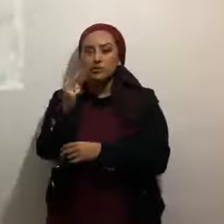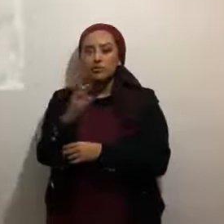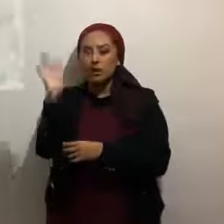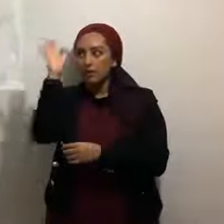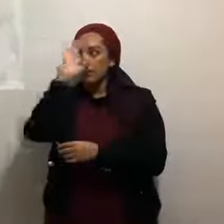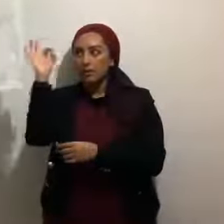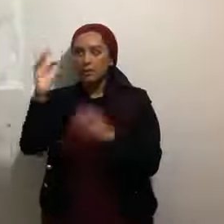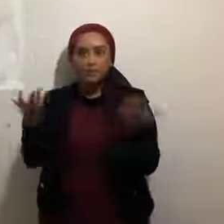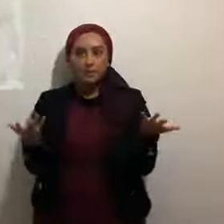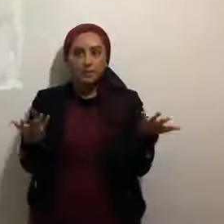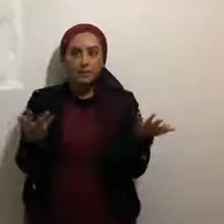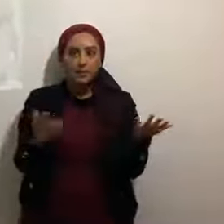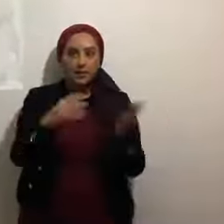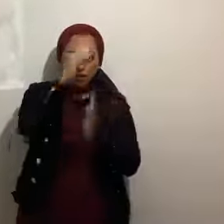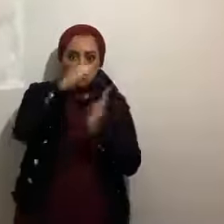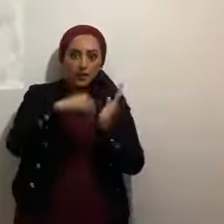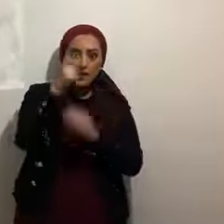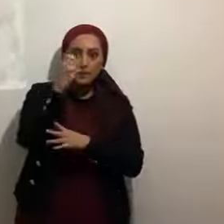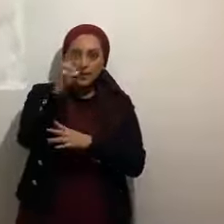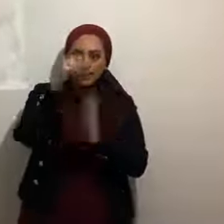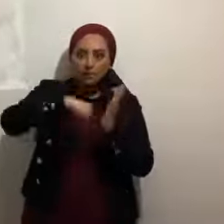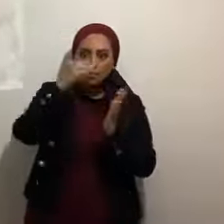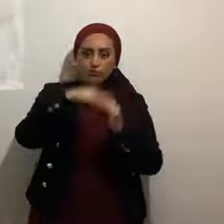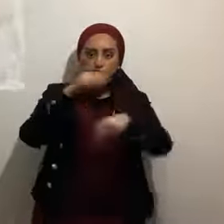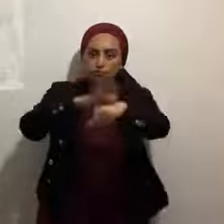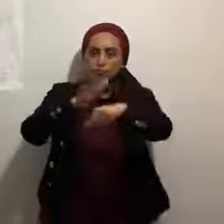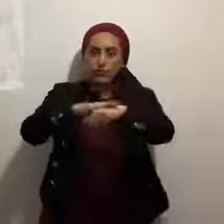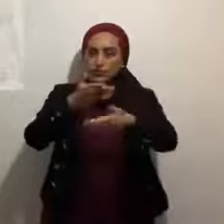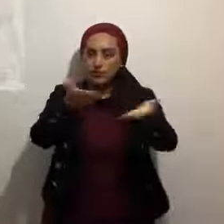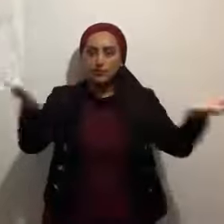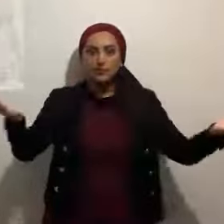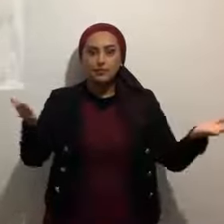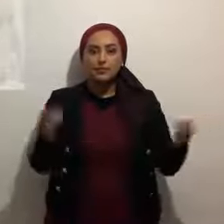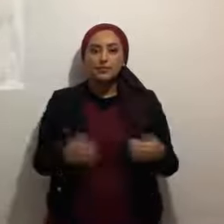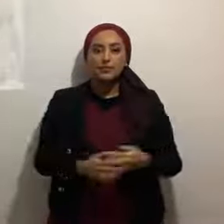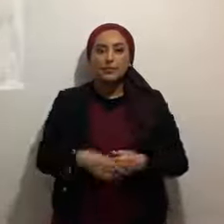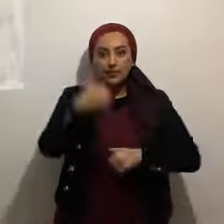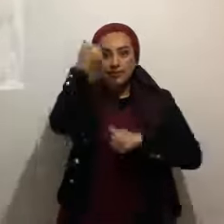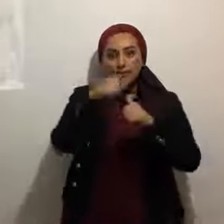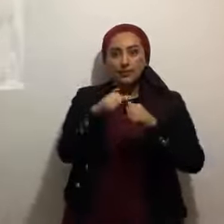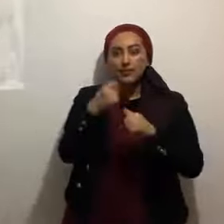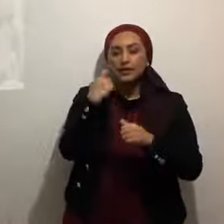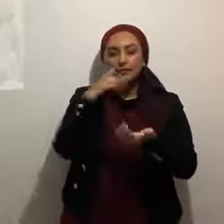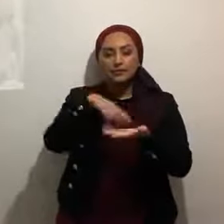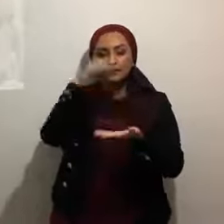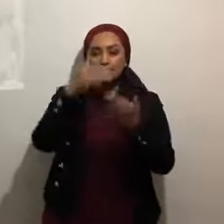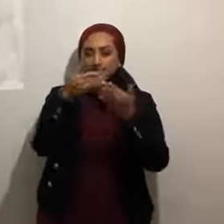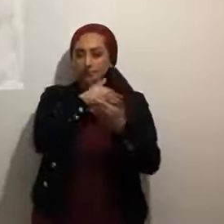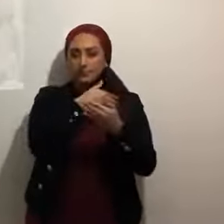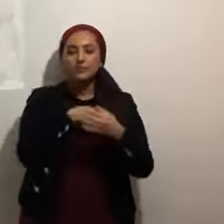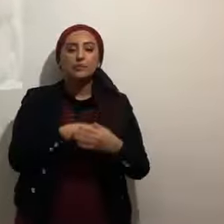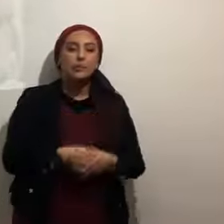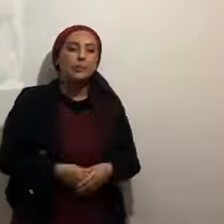¿O no escribía eso Kefas? ¿Como Sodoma y Gomorra? ¿Se acuerdan? Entonces, atención a